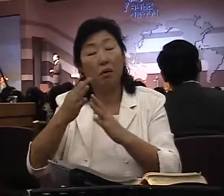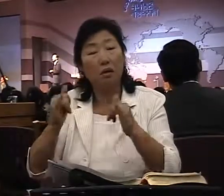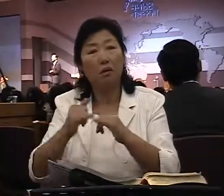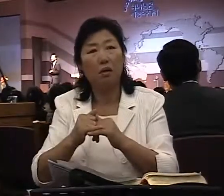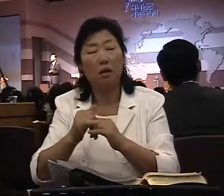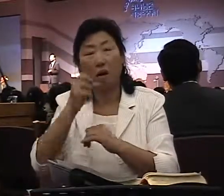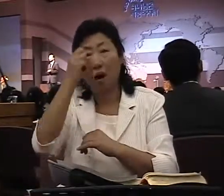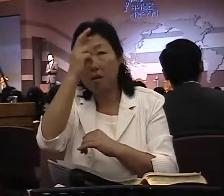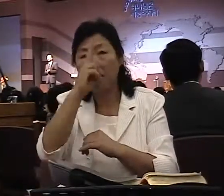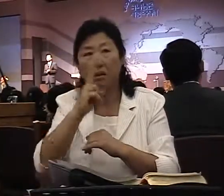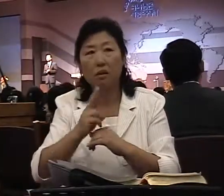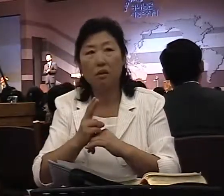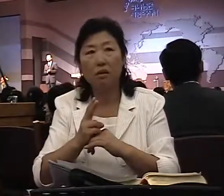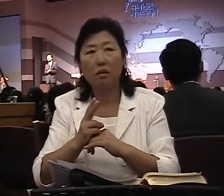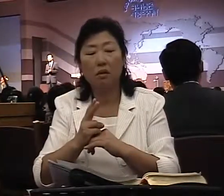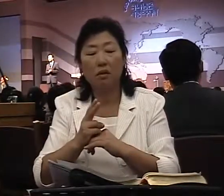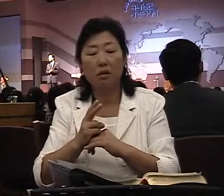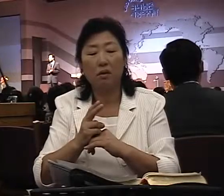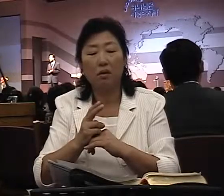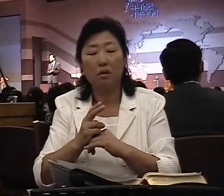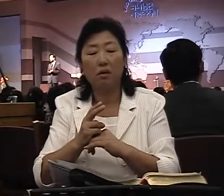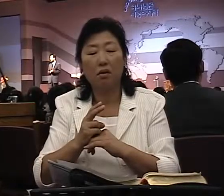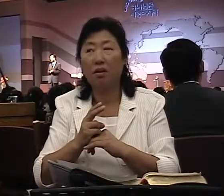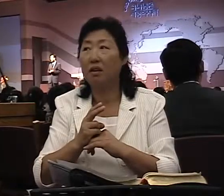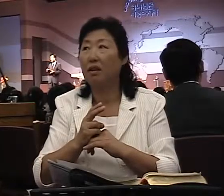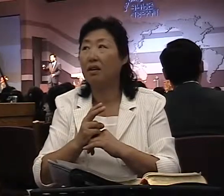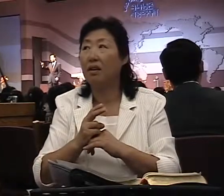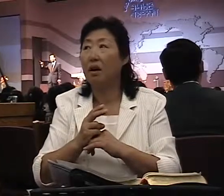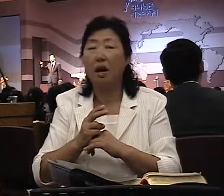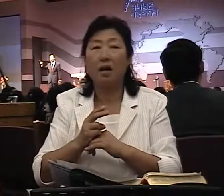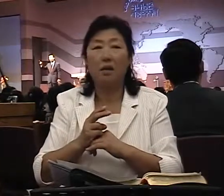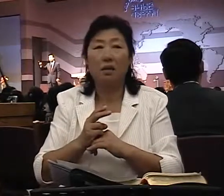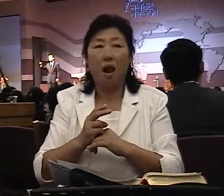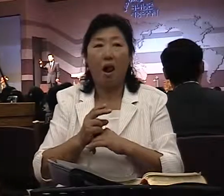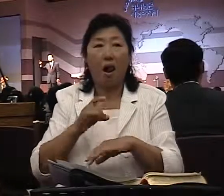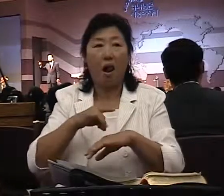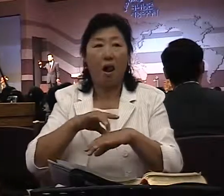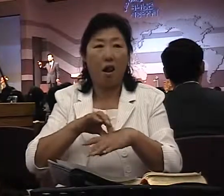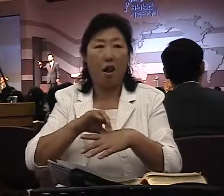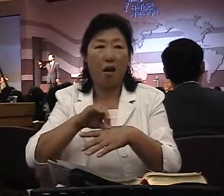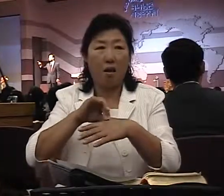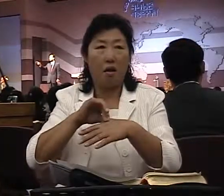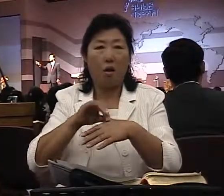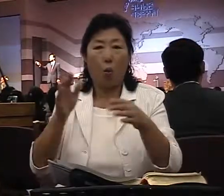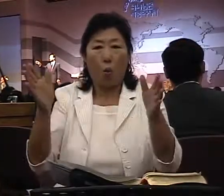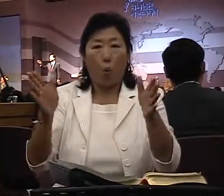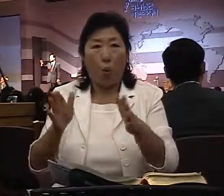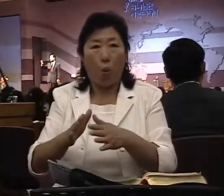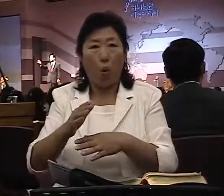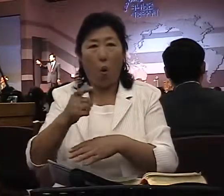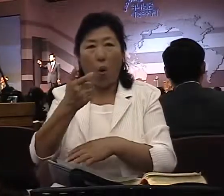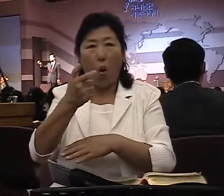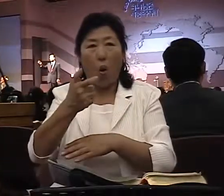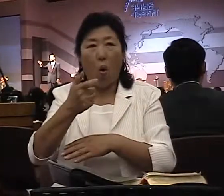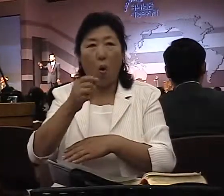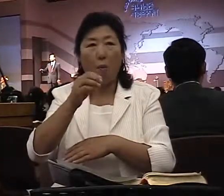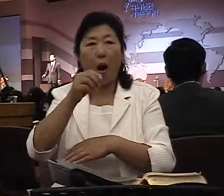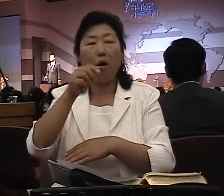그냥 헬트 클럽 막 하더니 살을 빼더니 요새 막 50파운드, 60파운드 뺀 그 우리 교육자들이 몇 명 있어요.